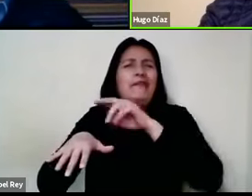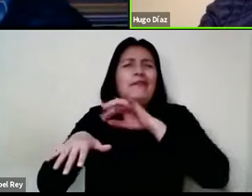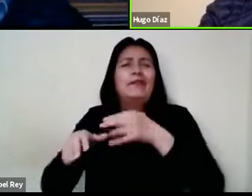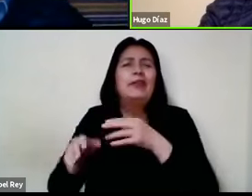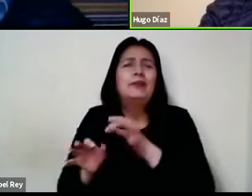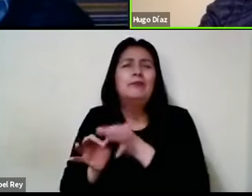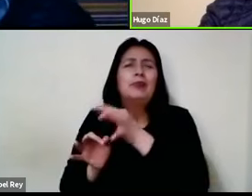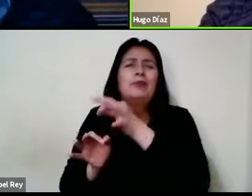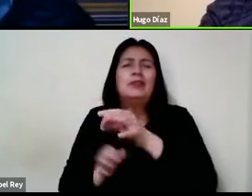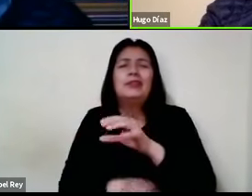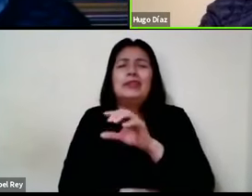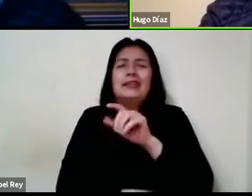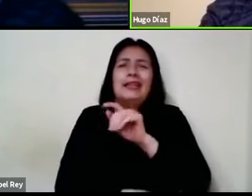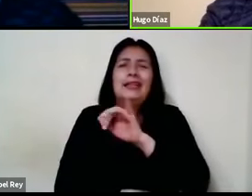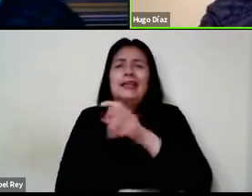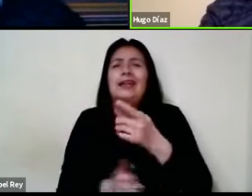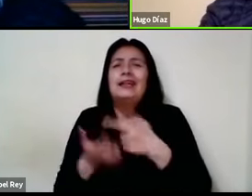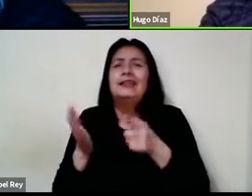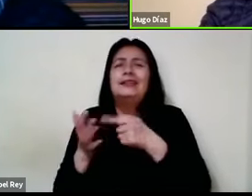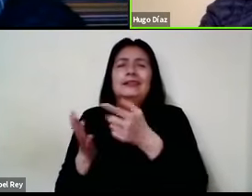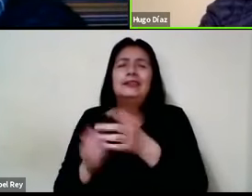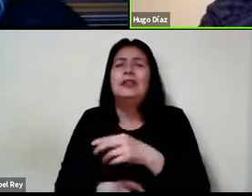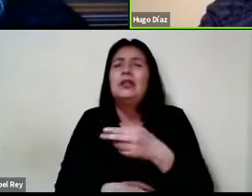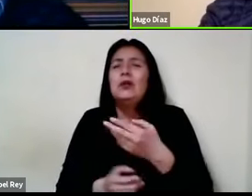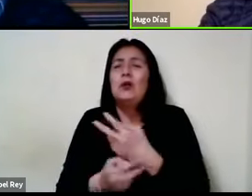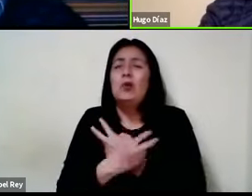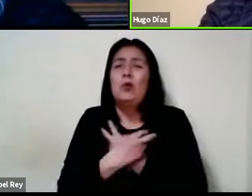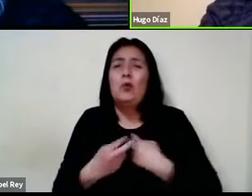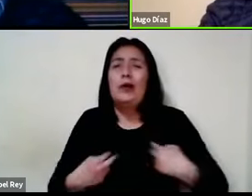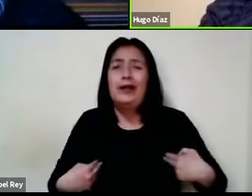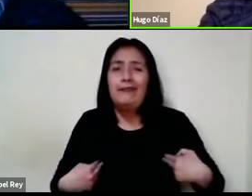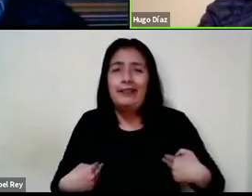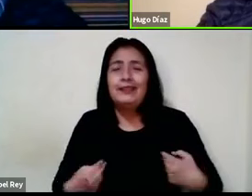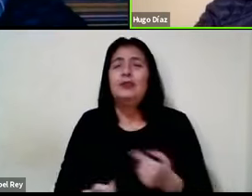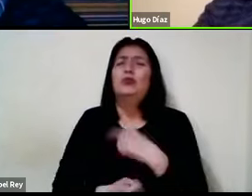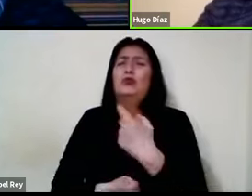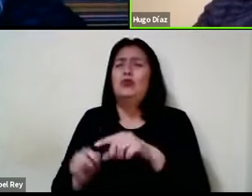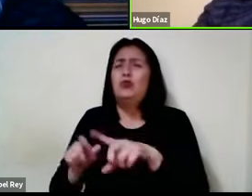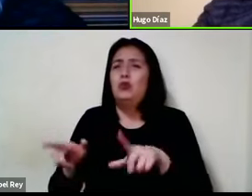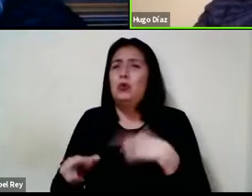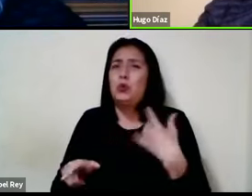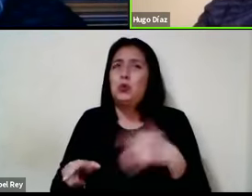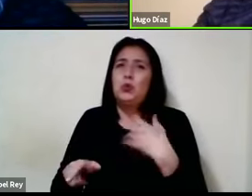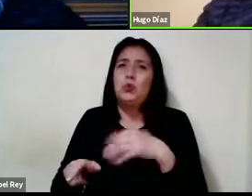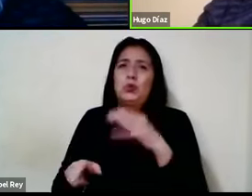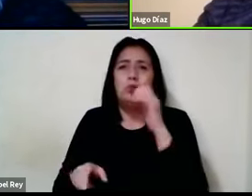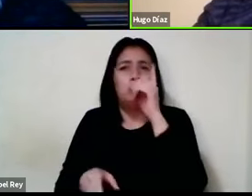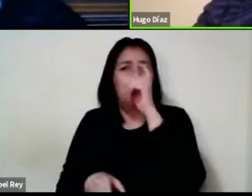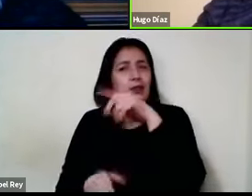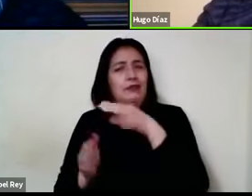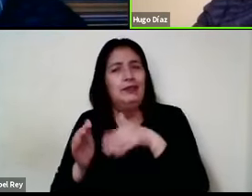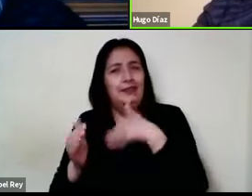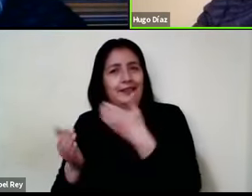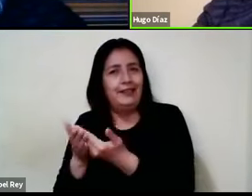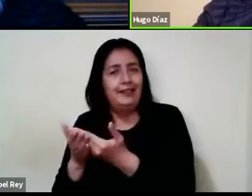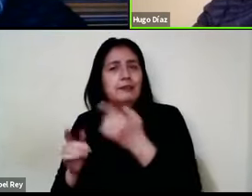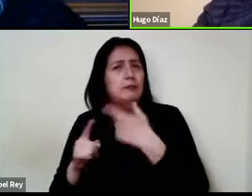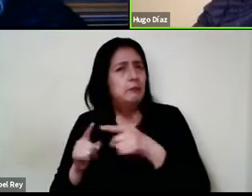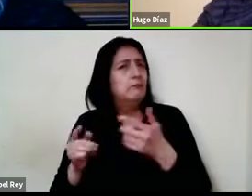de Tayacaja, el departamento de Huancavelica, una zona muy, muy, muy difícil, pero que sin